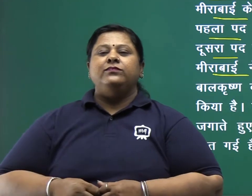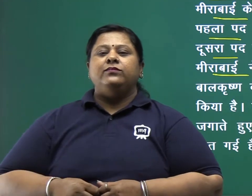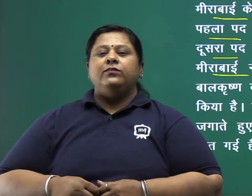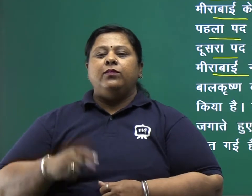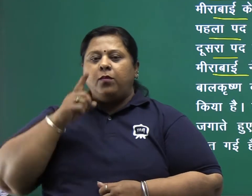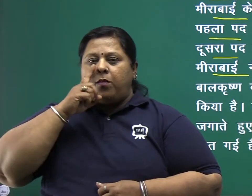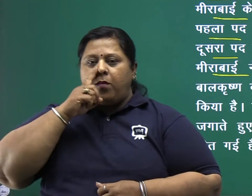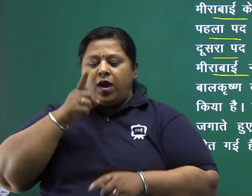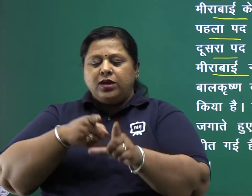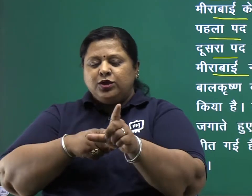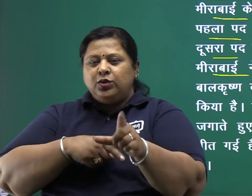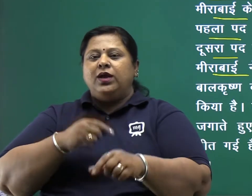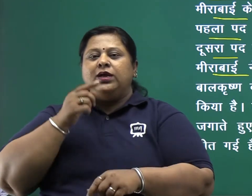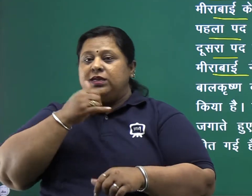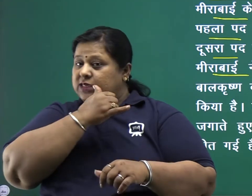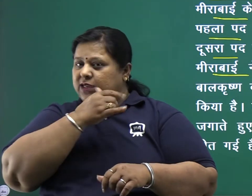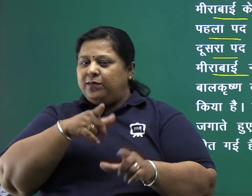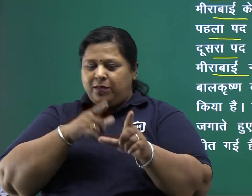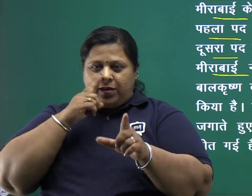माँ यशोदा द्वारा